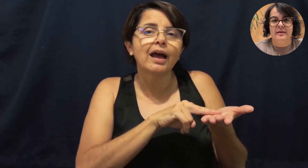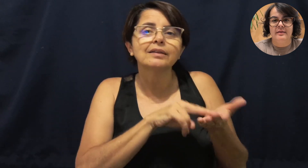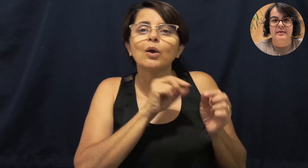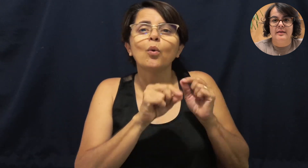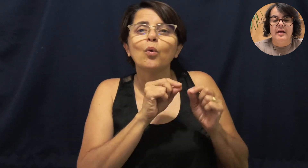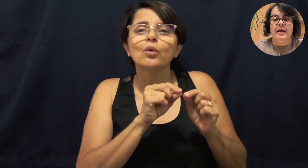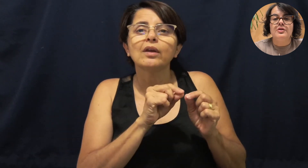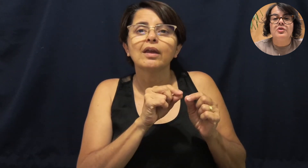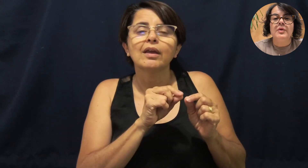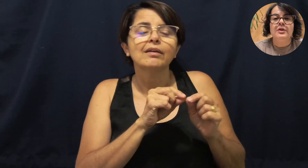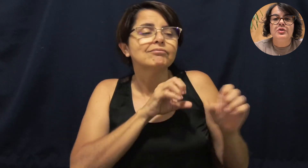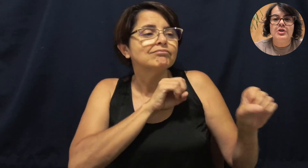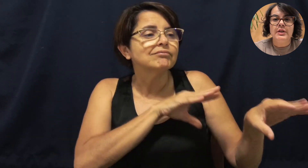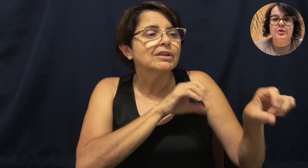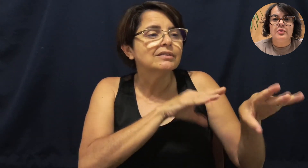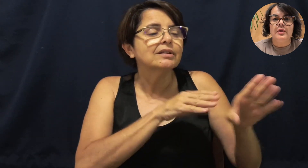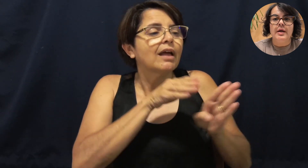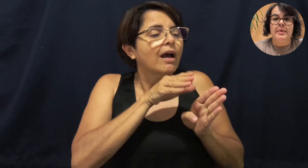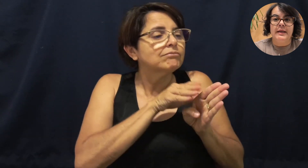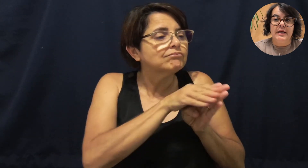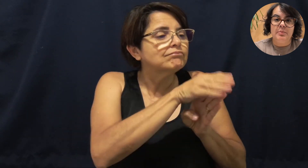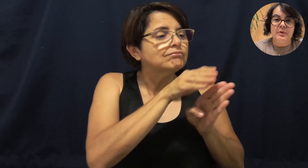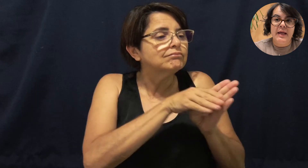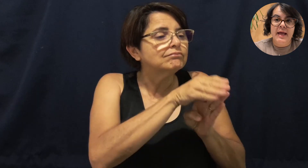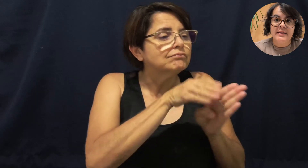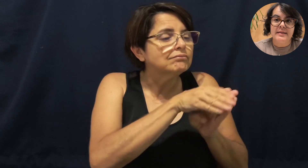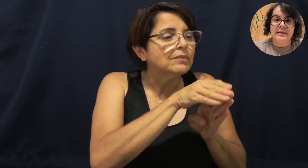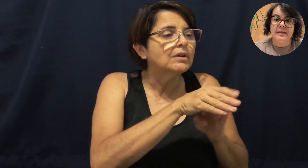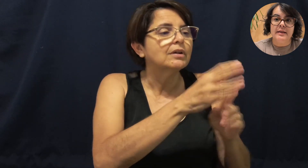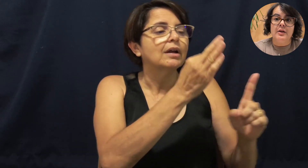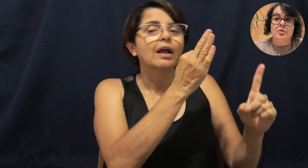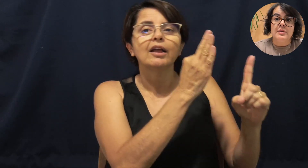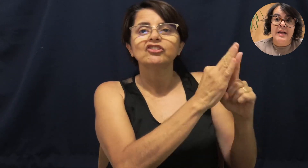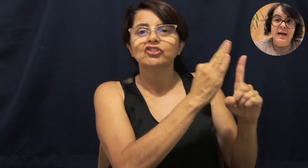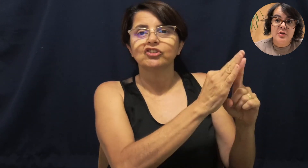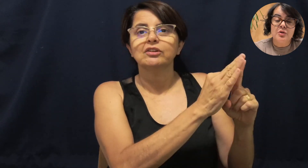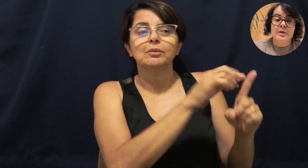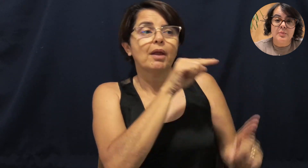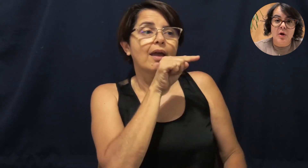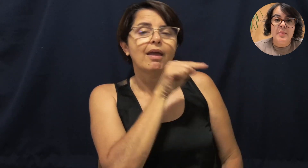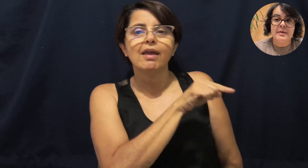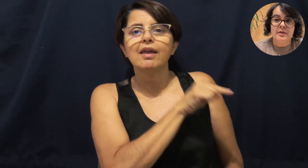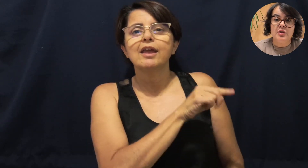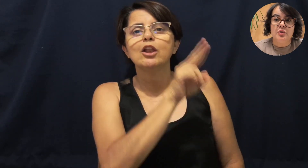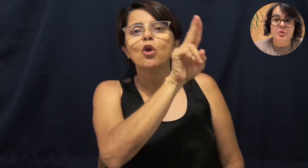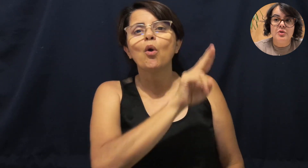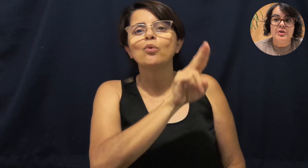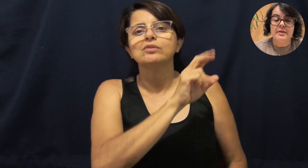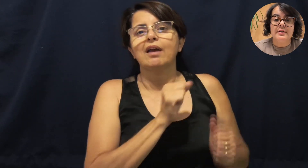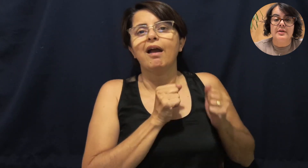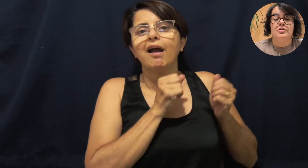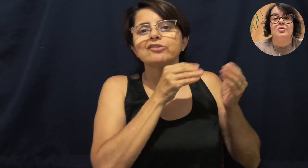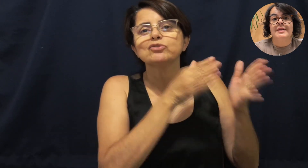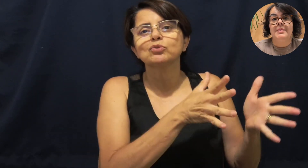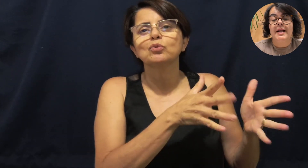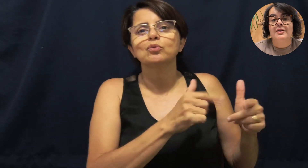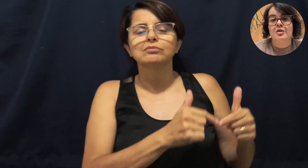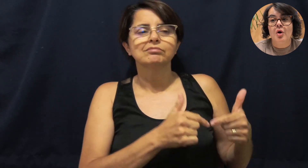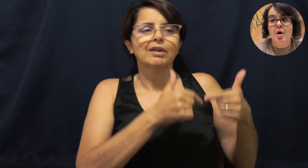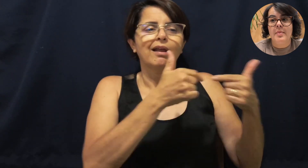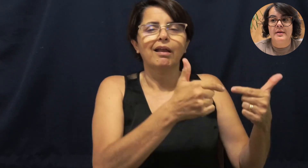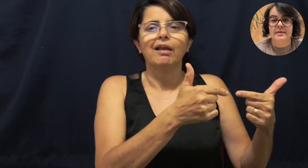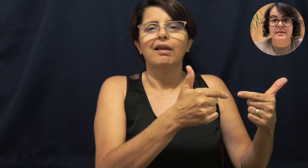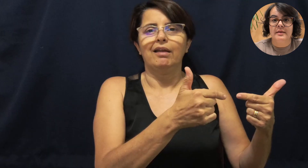ensinar, instruindo Tito para que ele pudesse usar de suas próprias atitudes, de suas